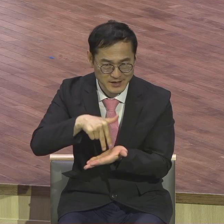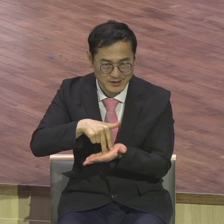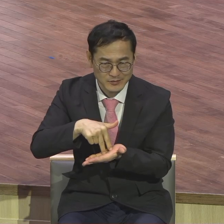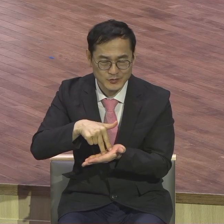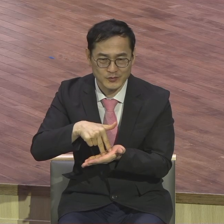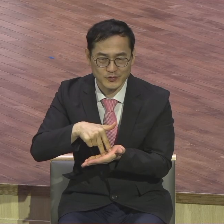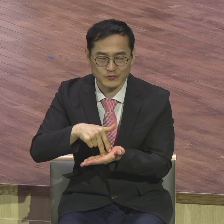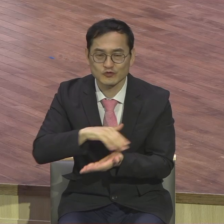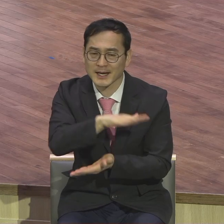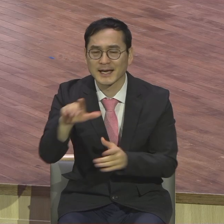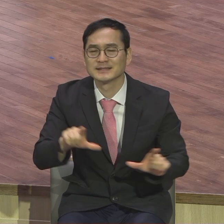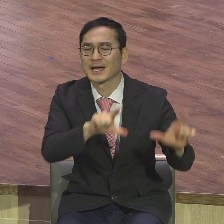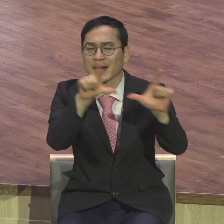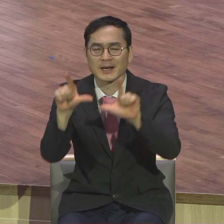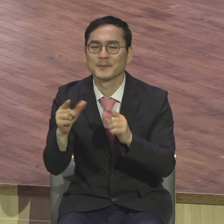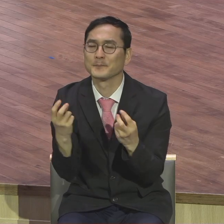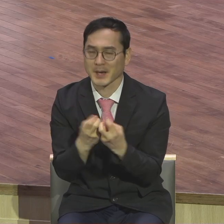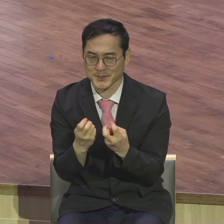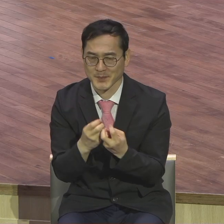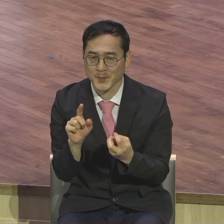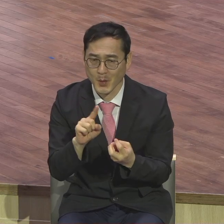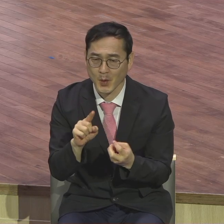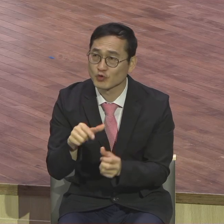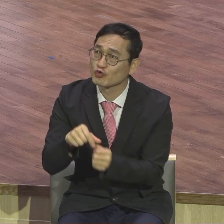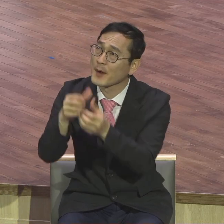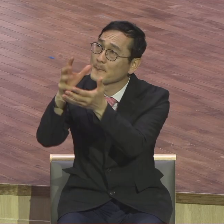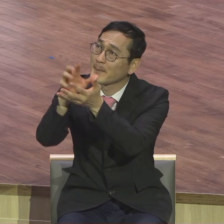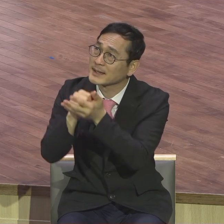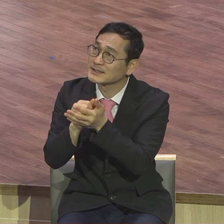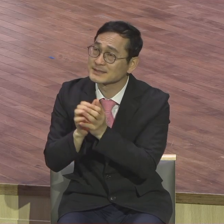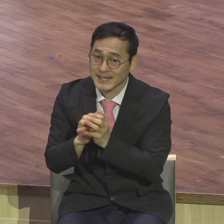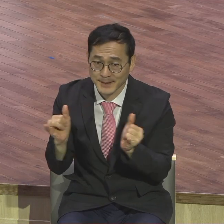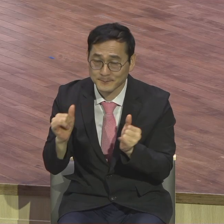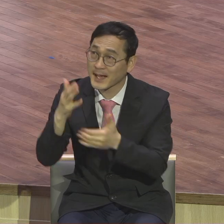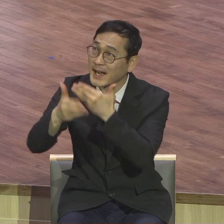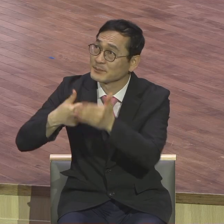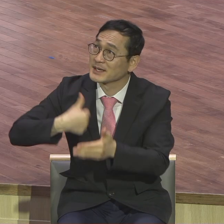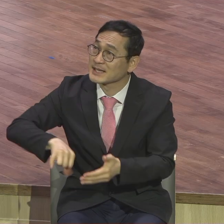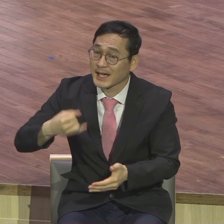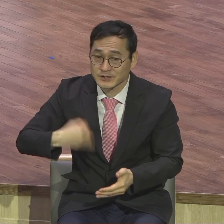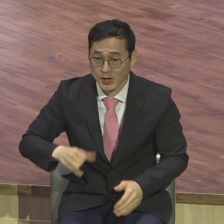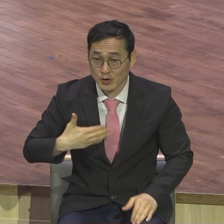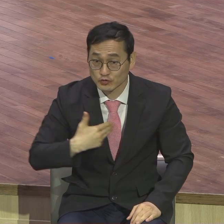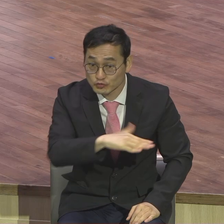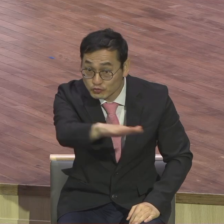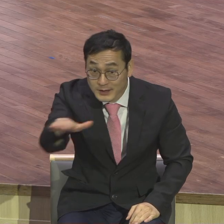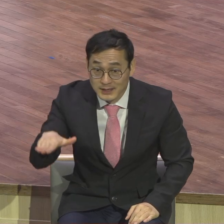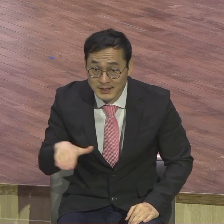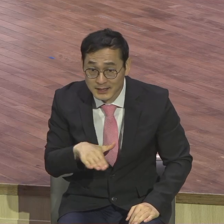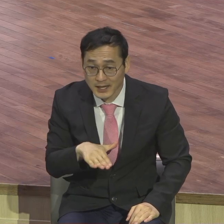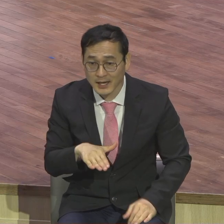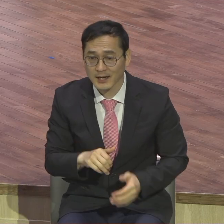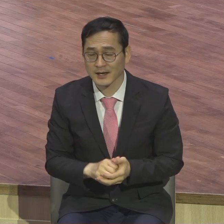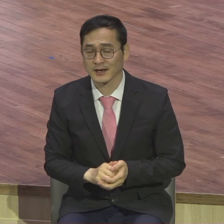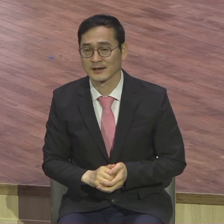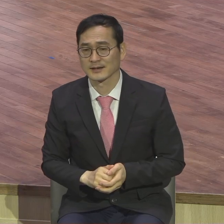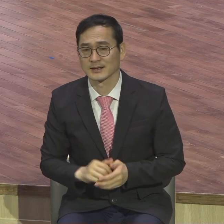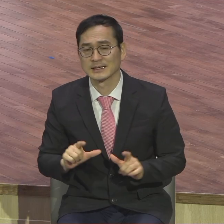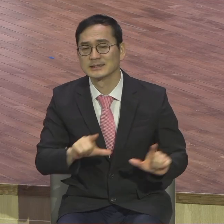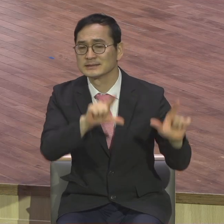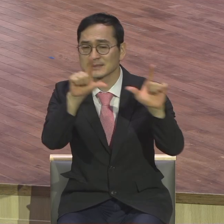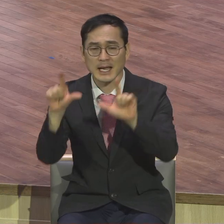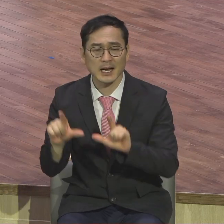자녀들, 하나님을 아버지라고 부르는 하나님의 자녀들이 이 땅에 잠시 사는 동안에 이제 어떻게 우리가